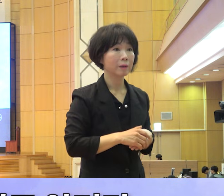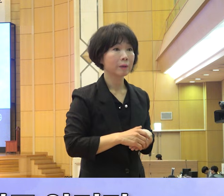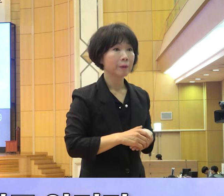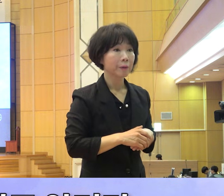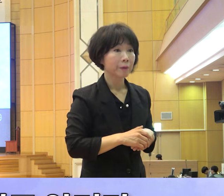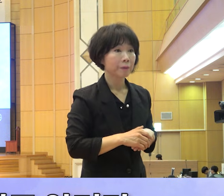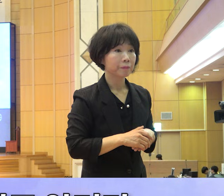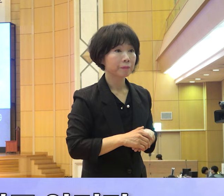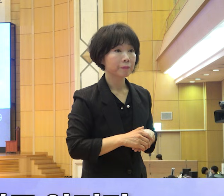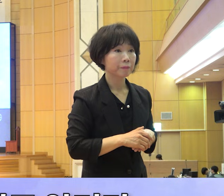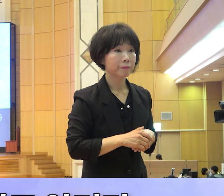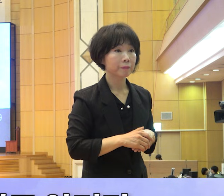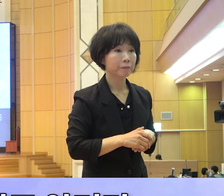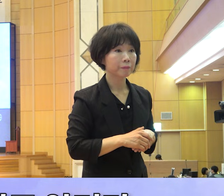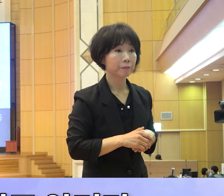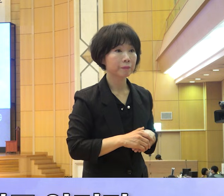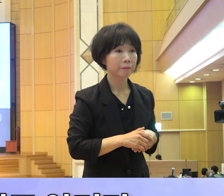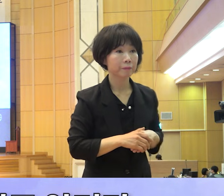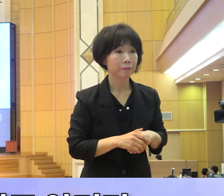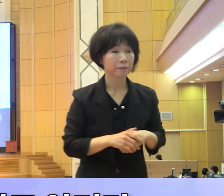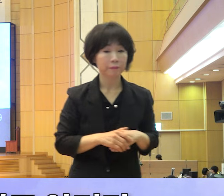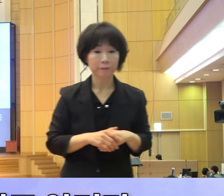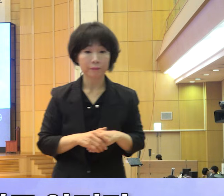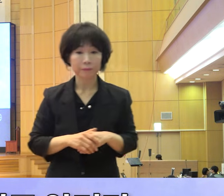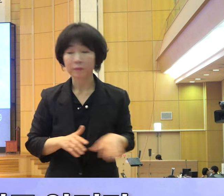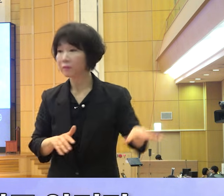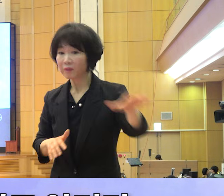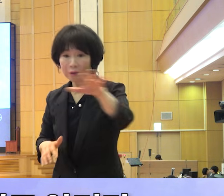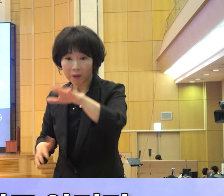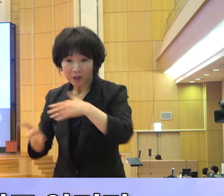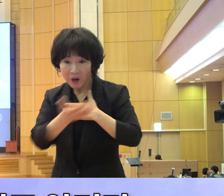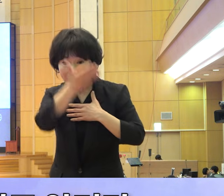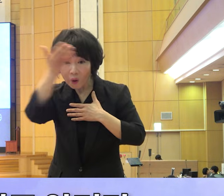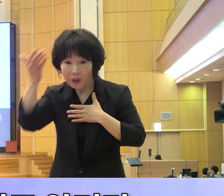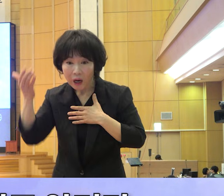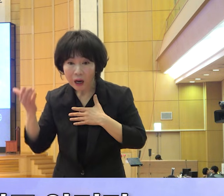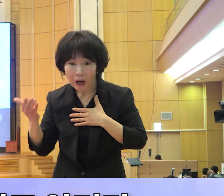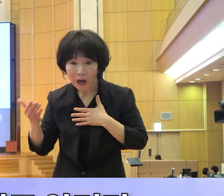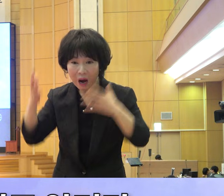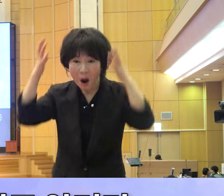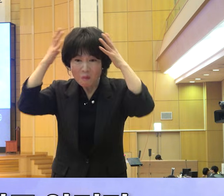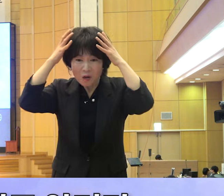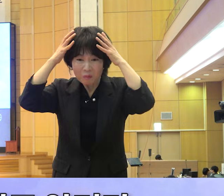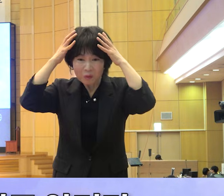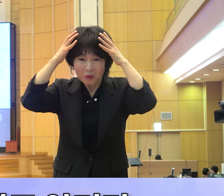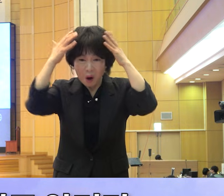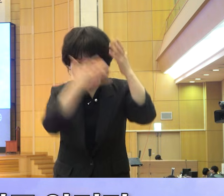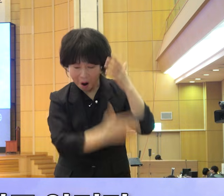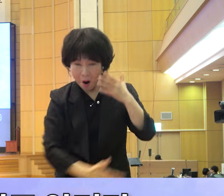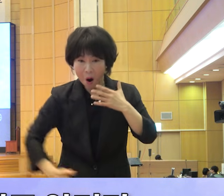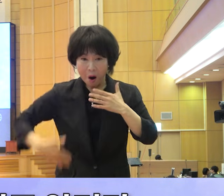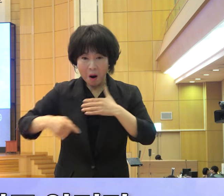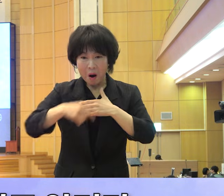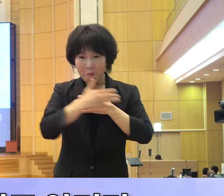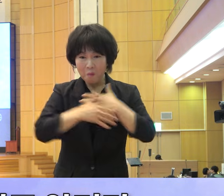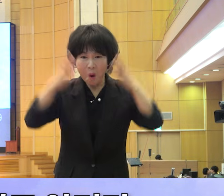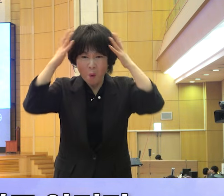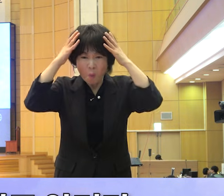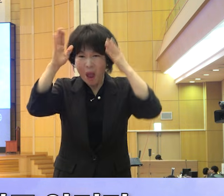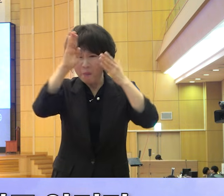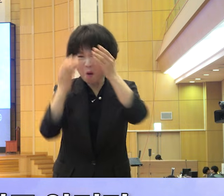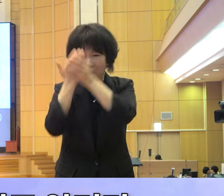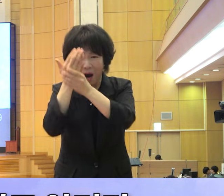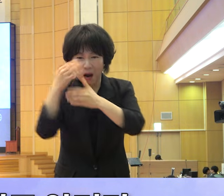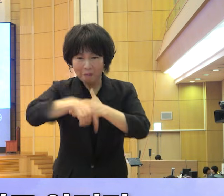머리서부터 발까지 다 그렇게 병들었을 뿐만 아니라 발바닥에서 머리까지, 어떤 머리나 마음 부위만 그런 게